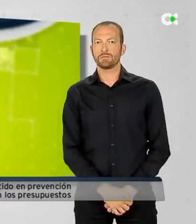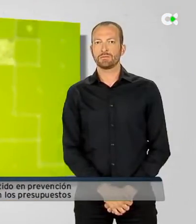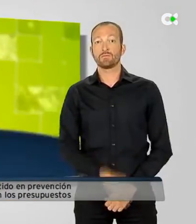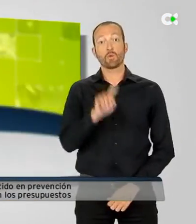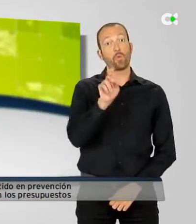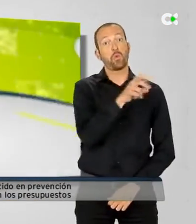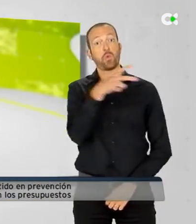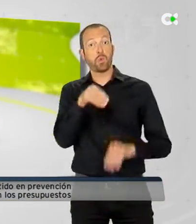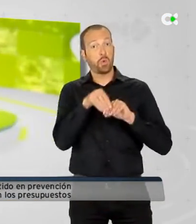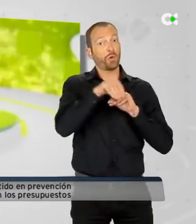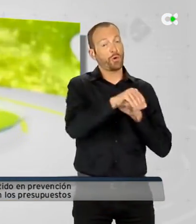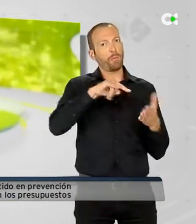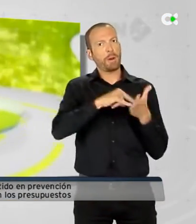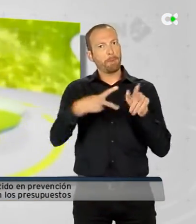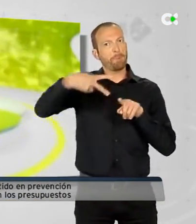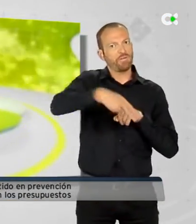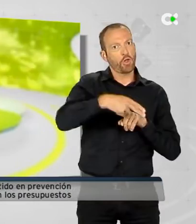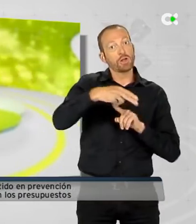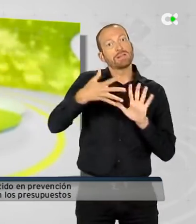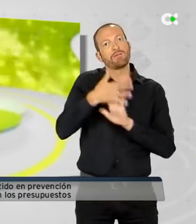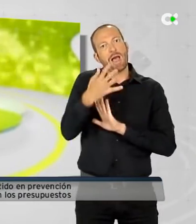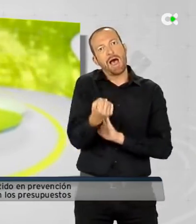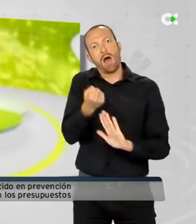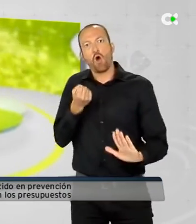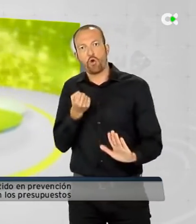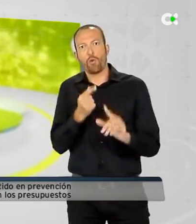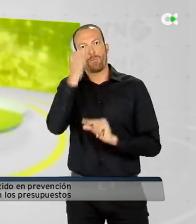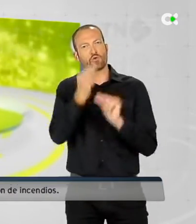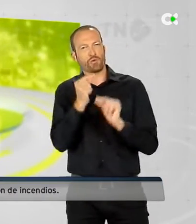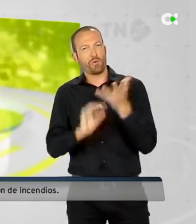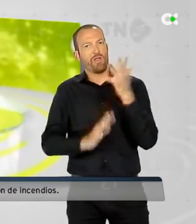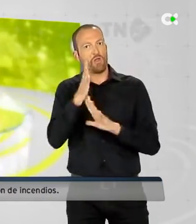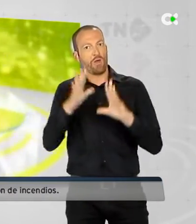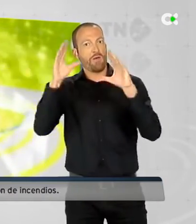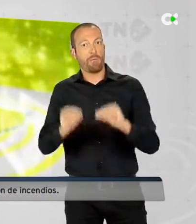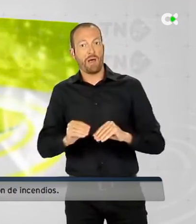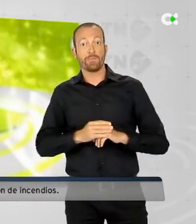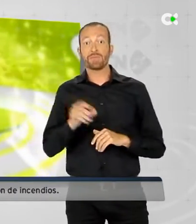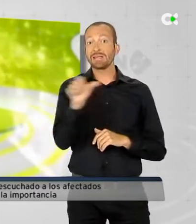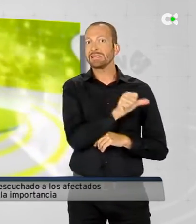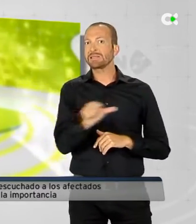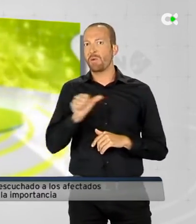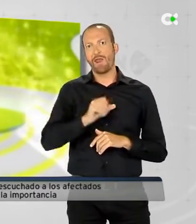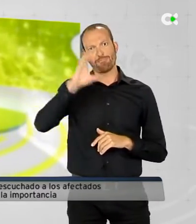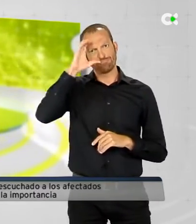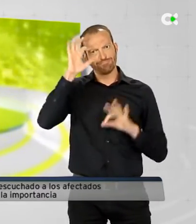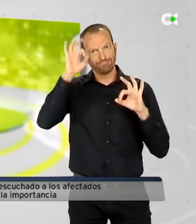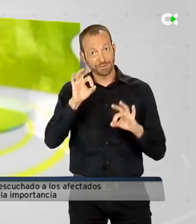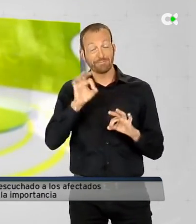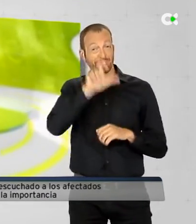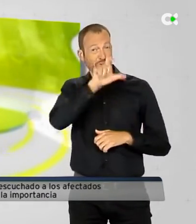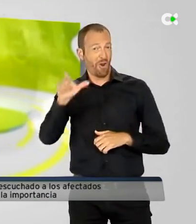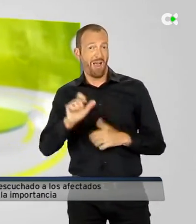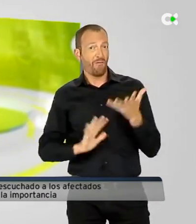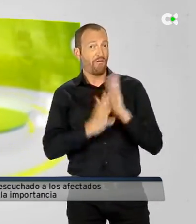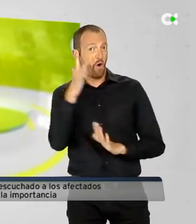Un euro invertido en prevención ahorra 500 en los presupuestos de extinción de incendios. Esta semana hemos escuchado a los